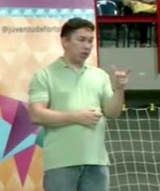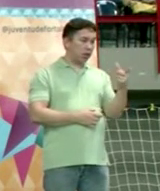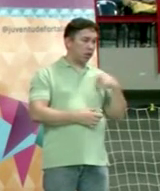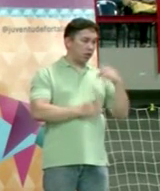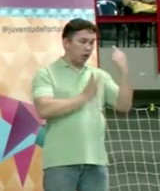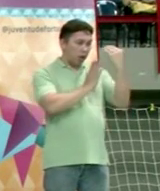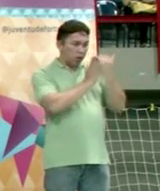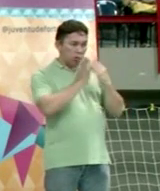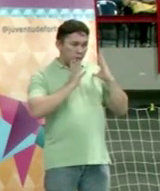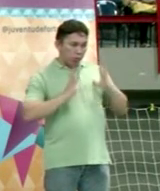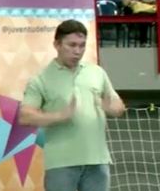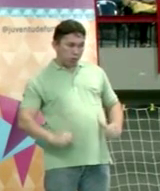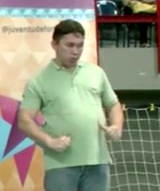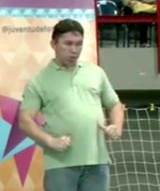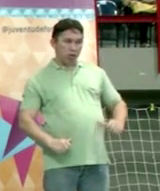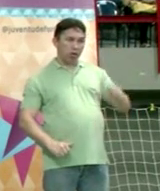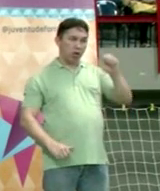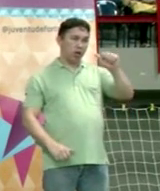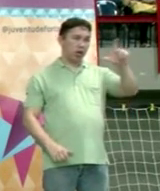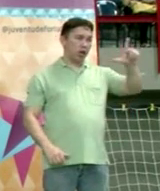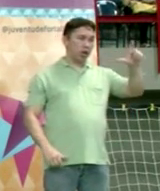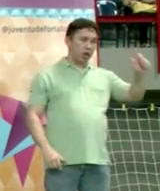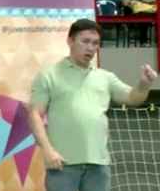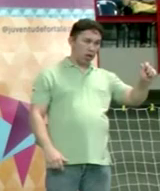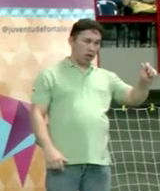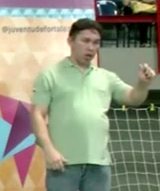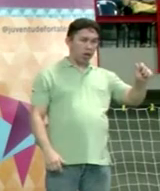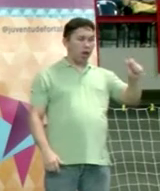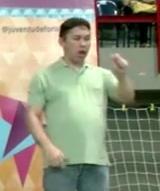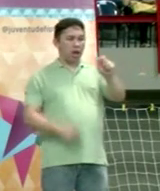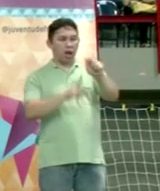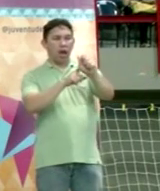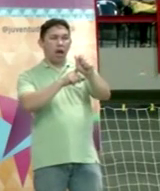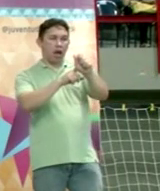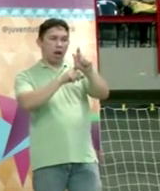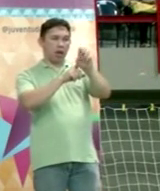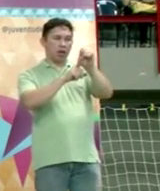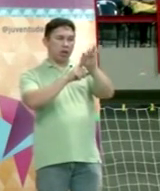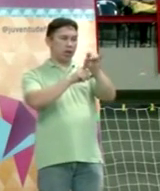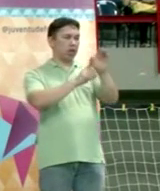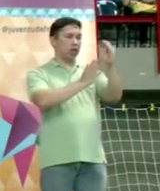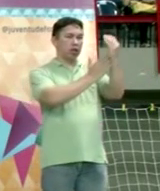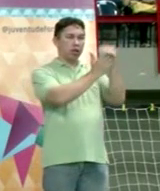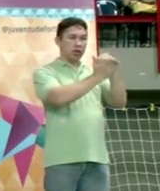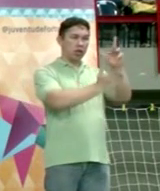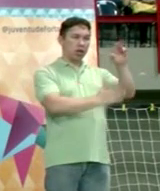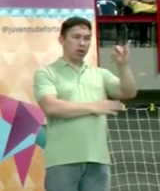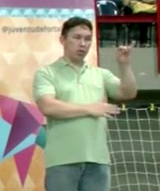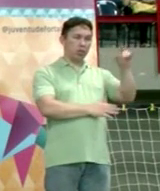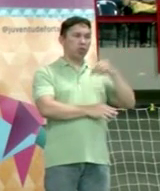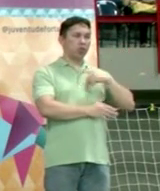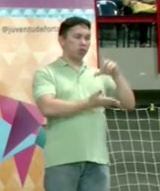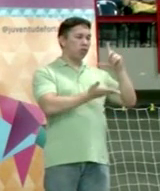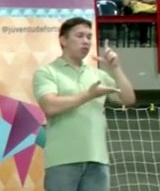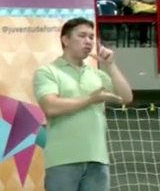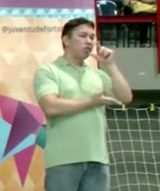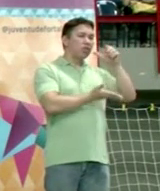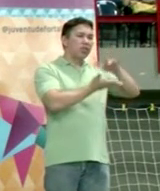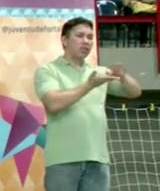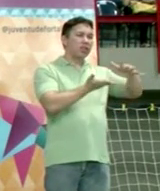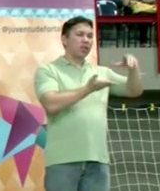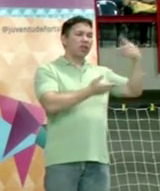automotivo. Por isso a sigla Arla, tá? Agente redutor líquido